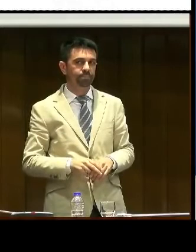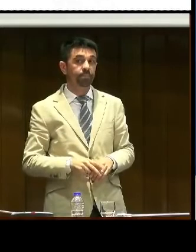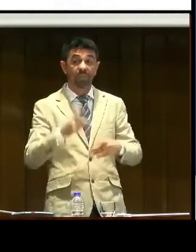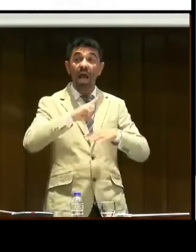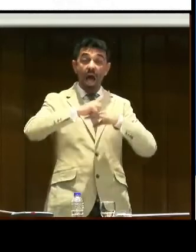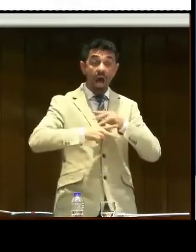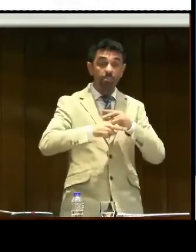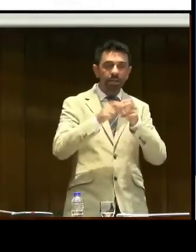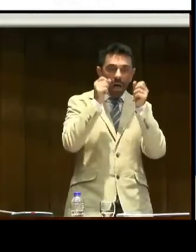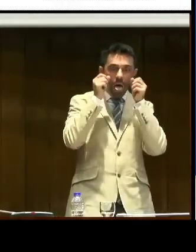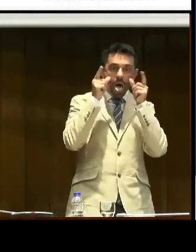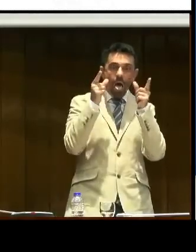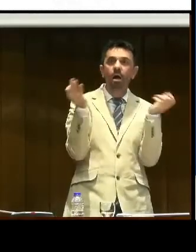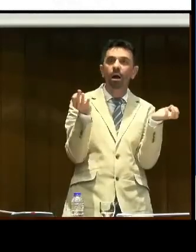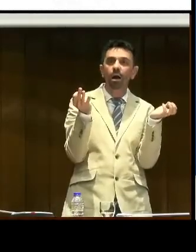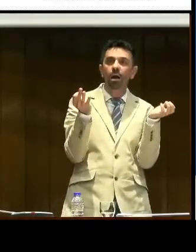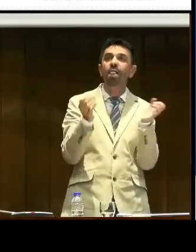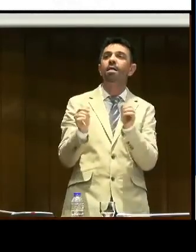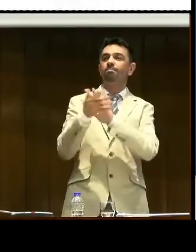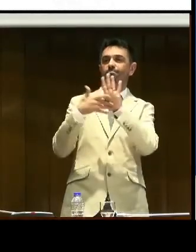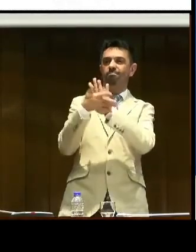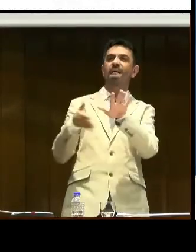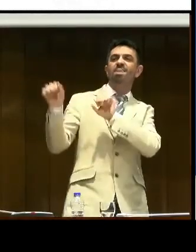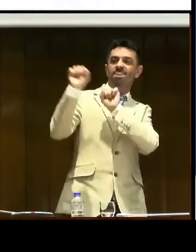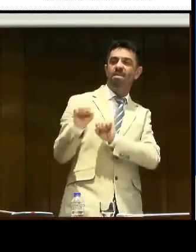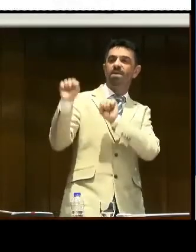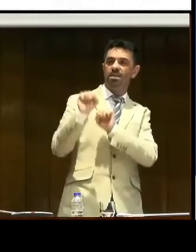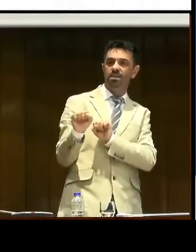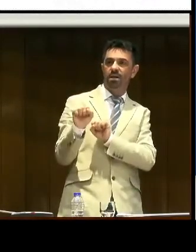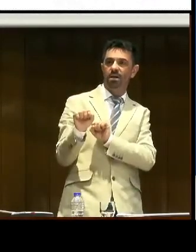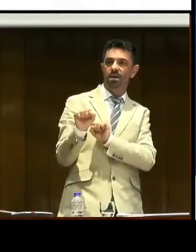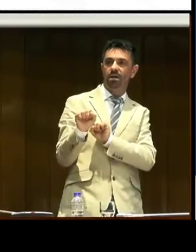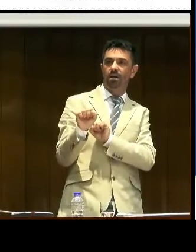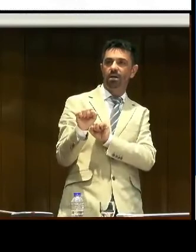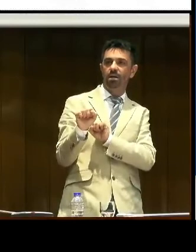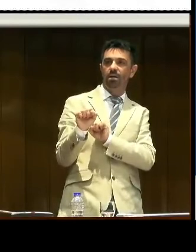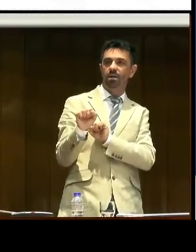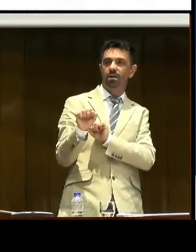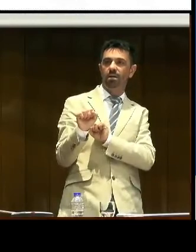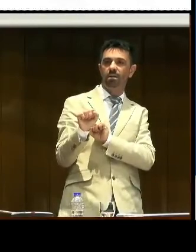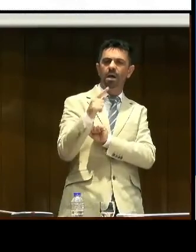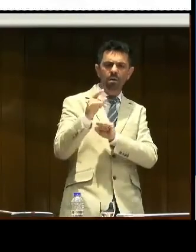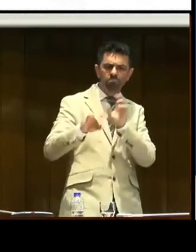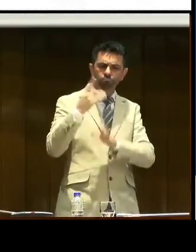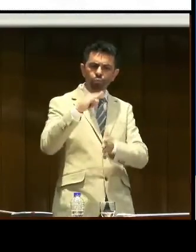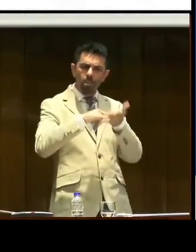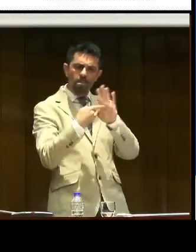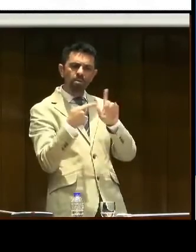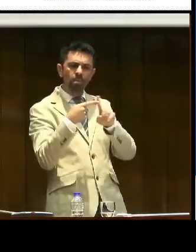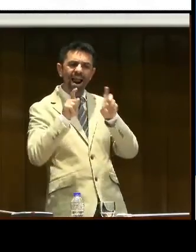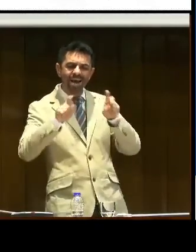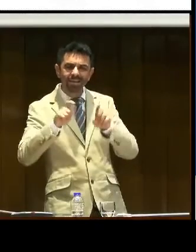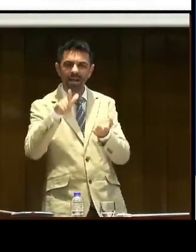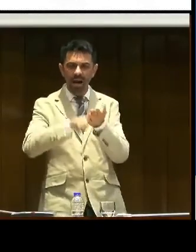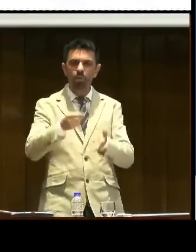Descubrió la defensa de la lengua de signos y aplicó pormenorizadamente su método de enseñanza de